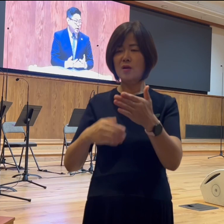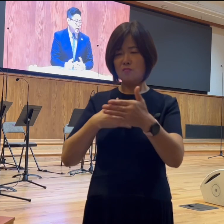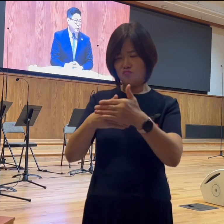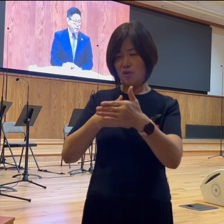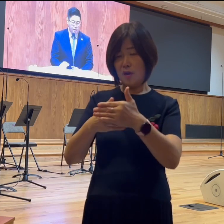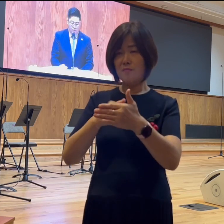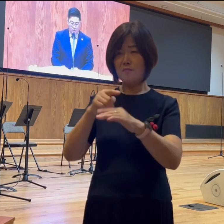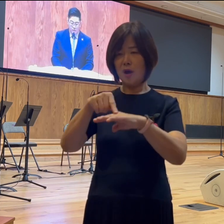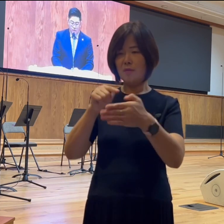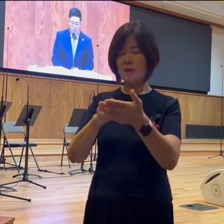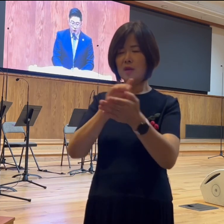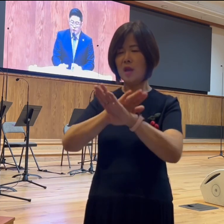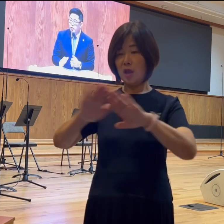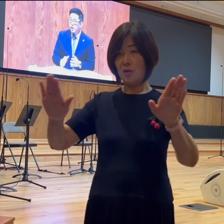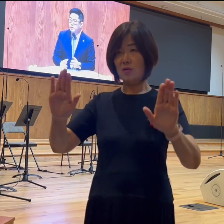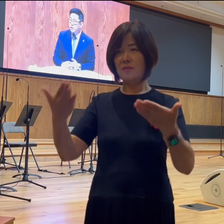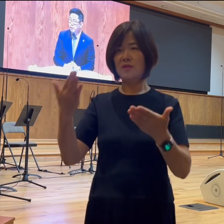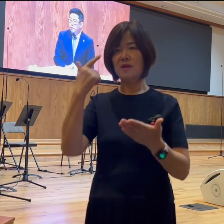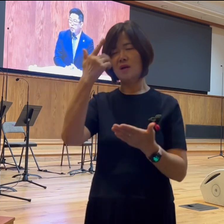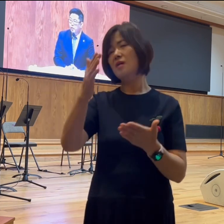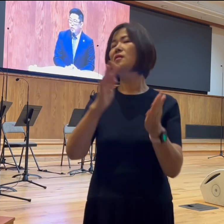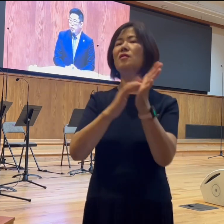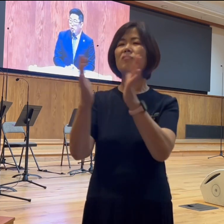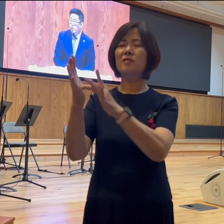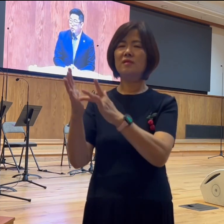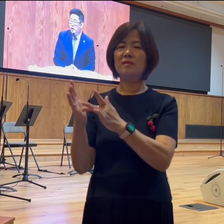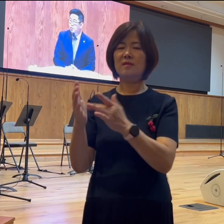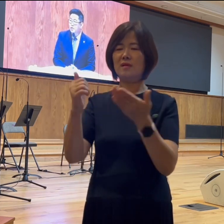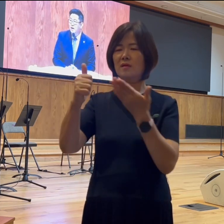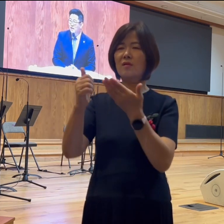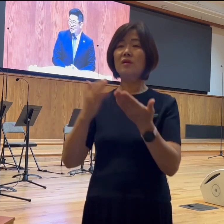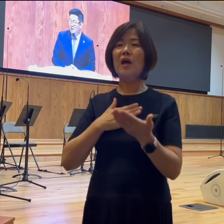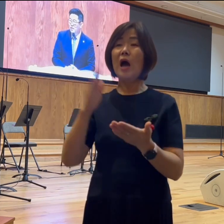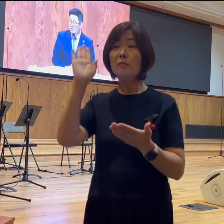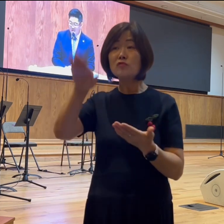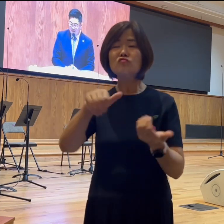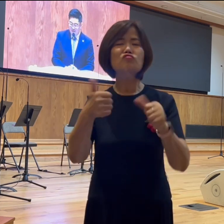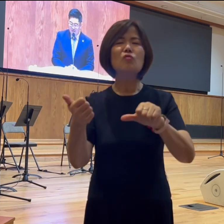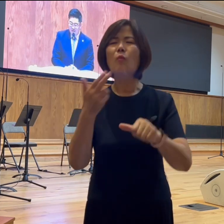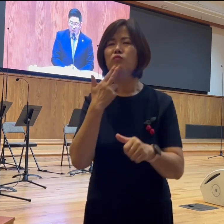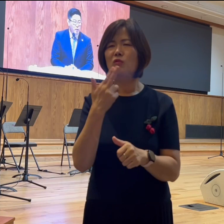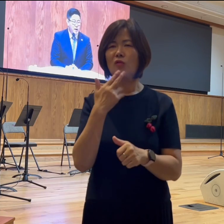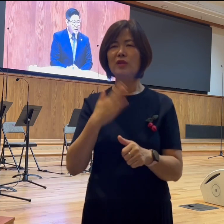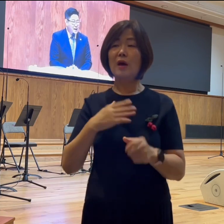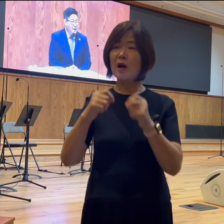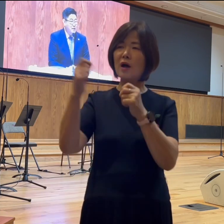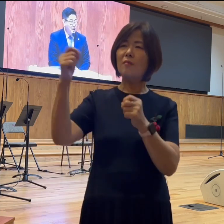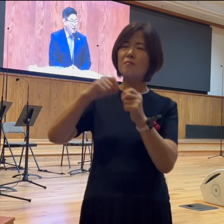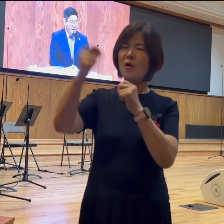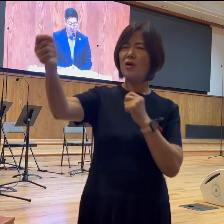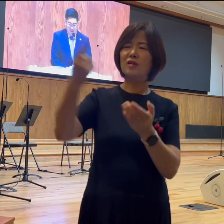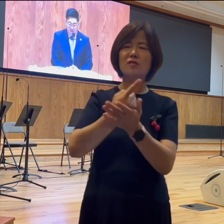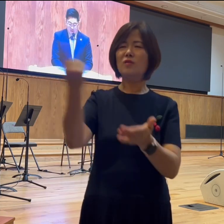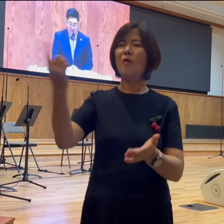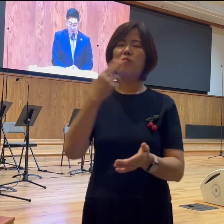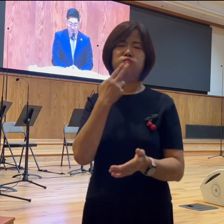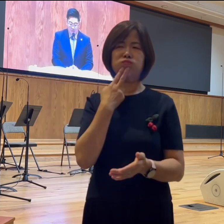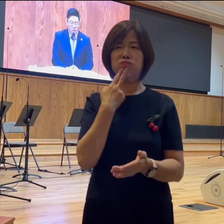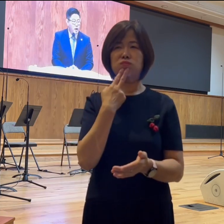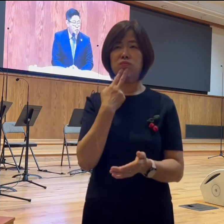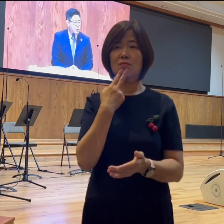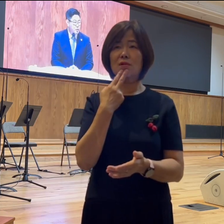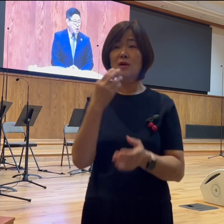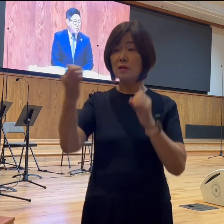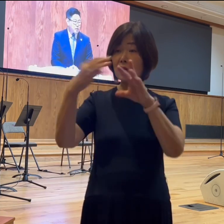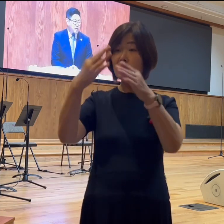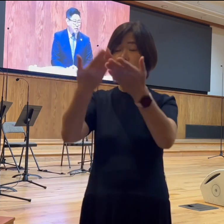해결될까요? 예수님께서 나 죽지 않을게, 나 멀리 가지 않을게, 그렇게